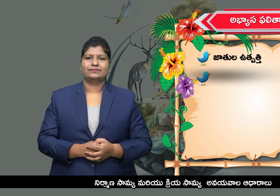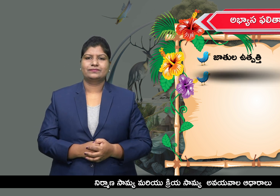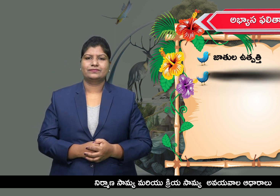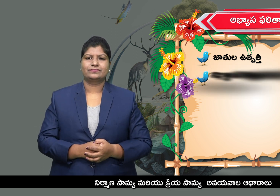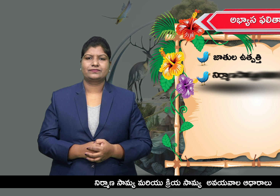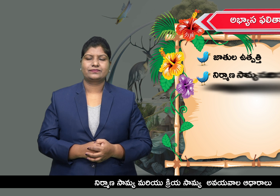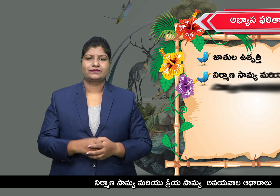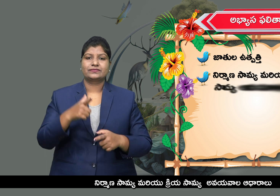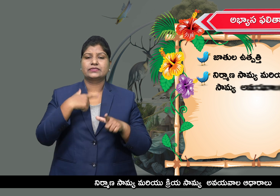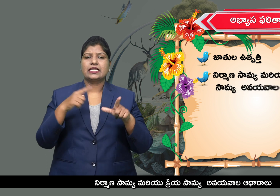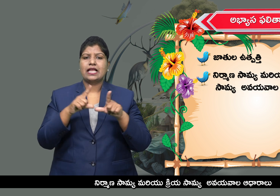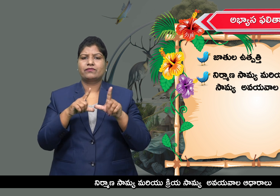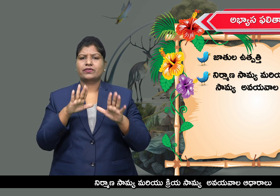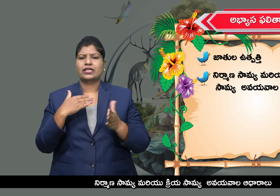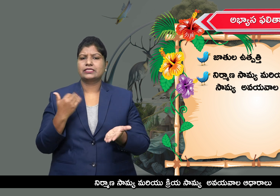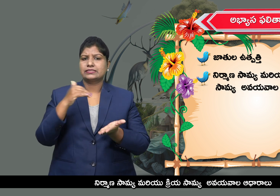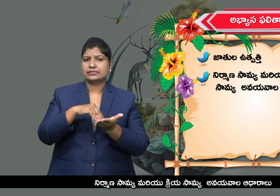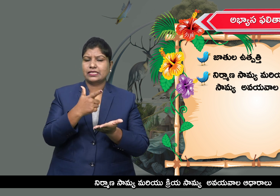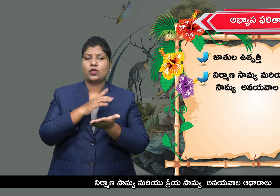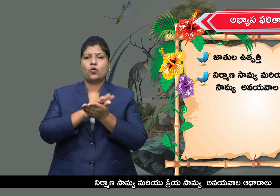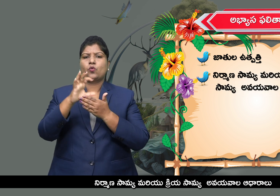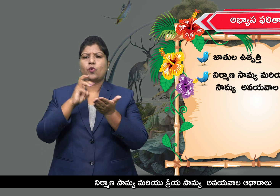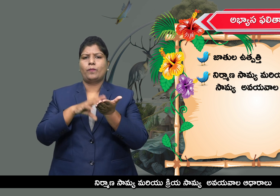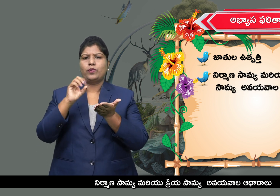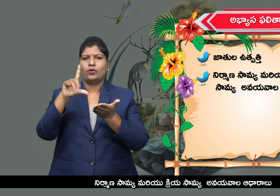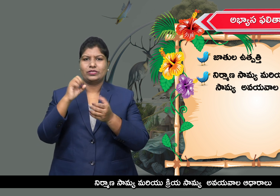నిర్మాణ సామ్య మరియు క్రియ సామ్య అవయవాల ఆధారాలు.